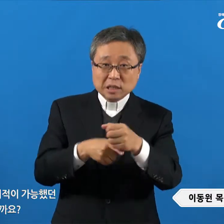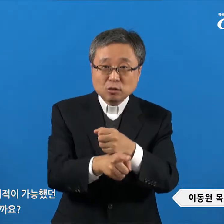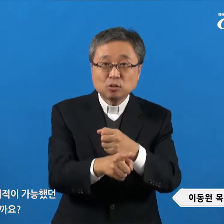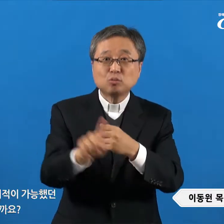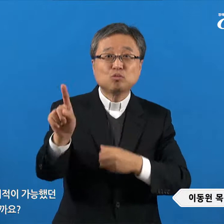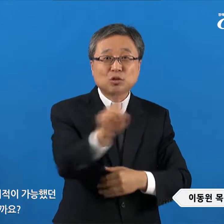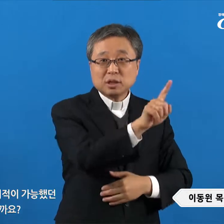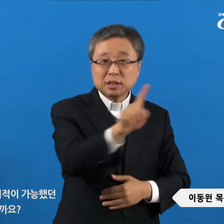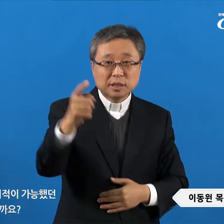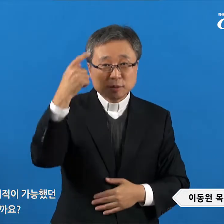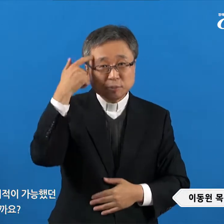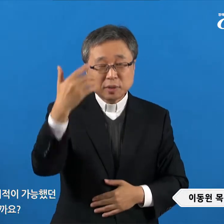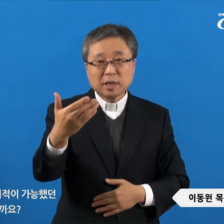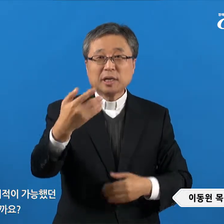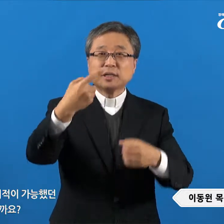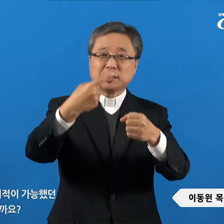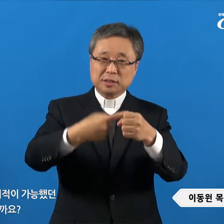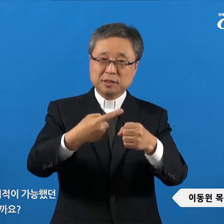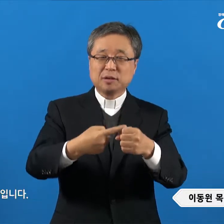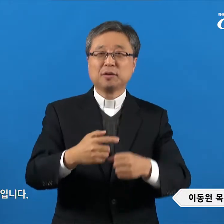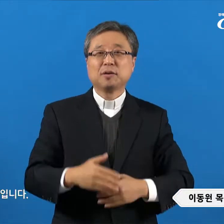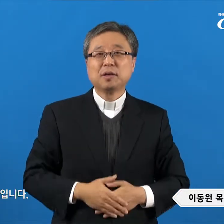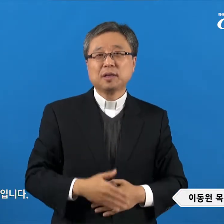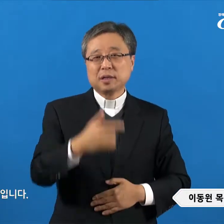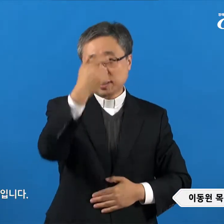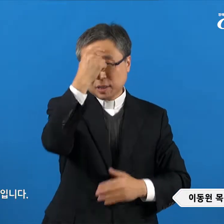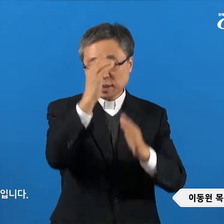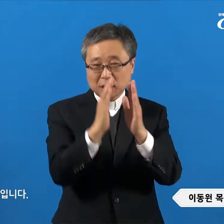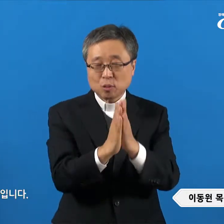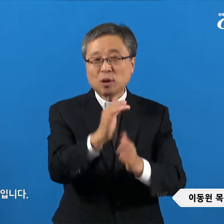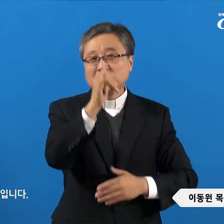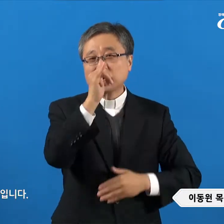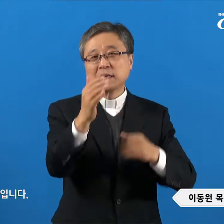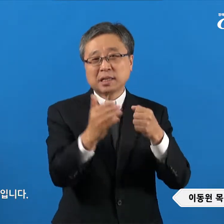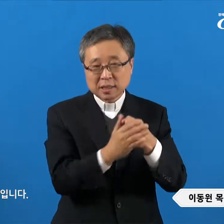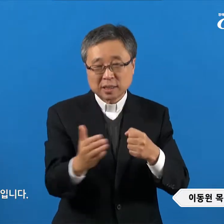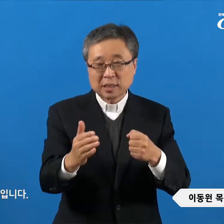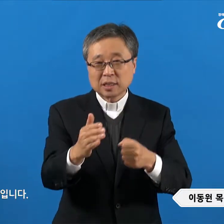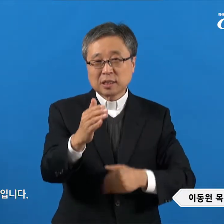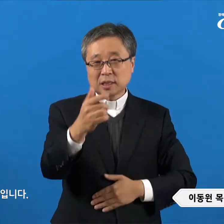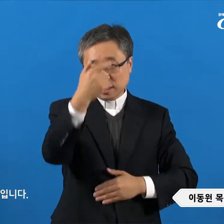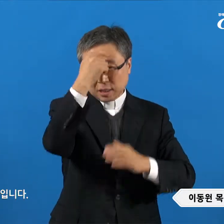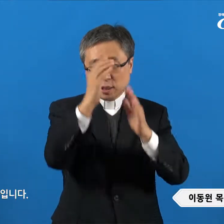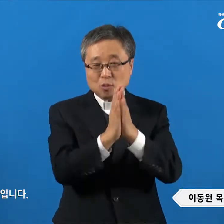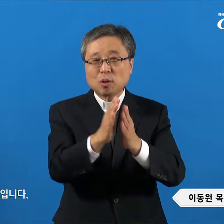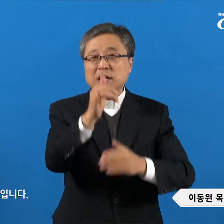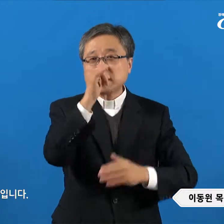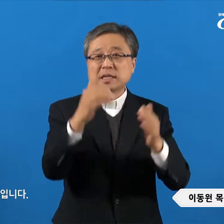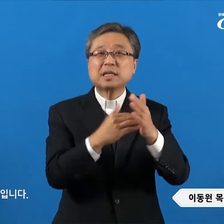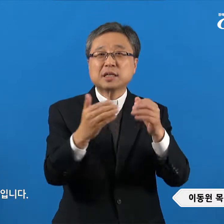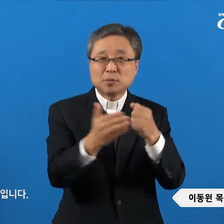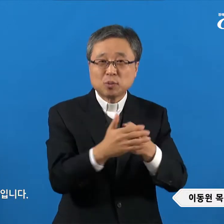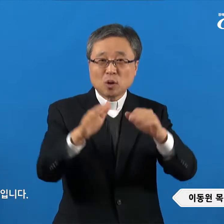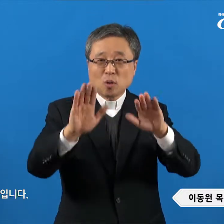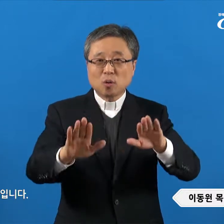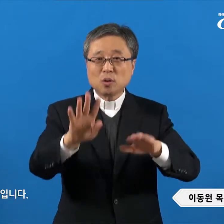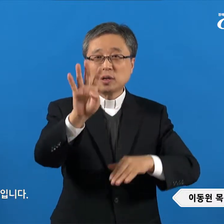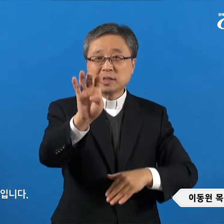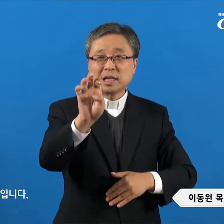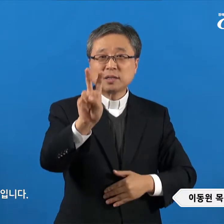뭘까요? 첫째로 기도가 있기 때문입니다. 기도가 있었기 때문입니다. 본문의 42절을 다시